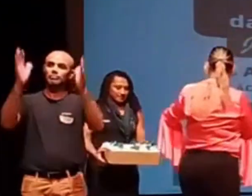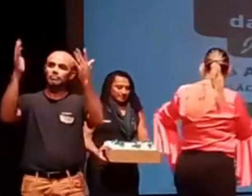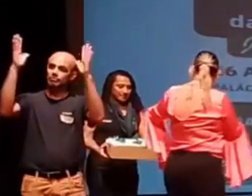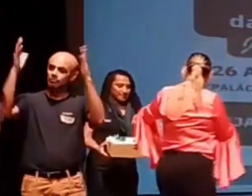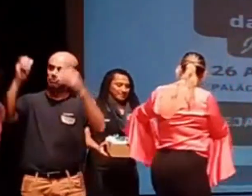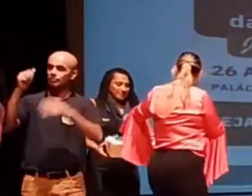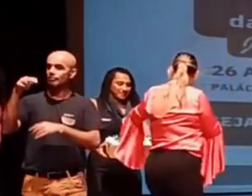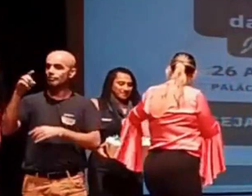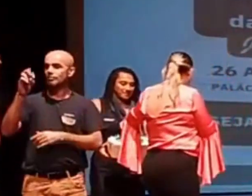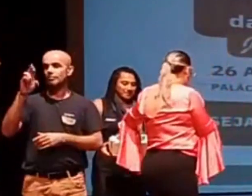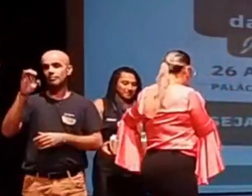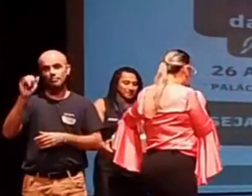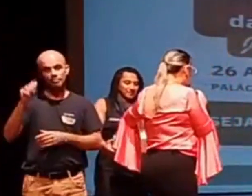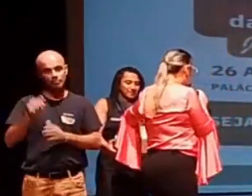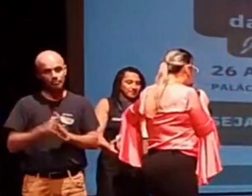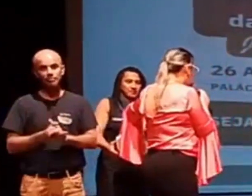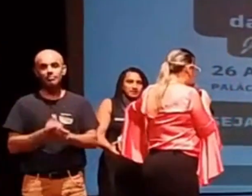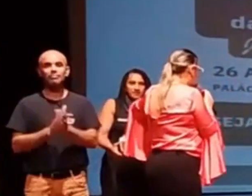Andréia.